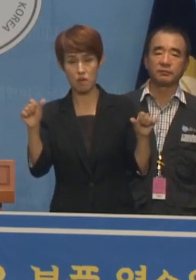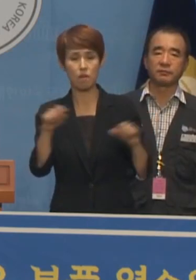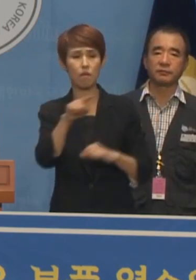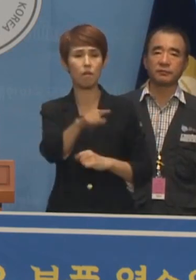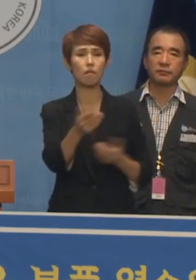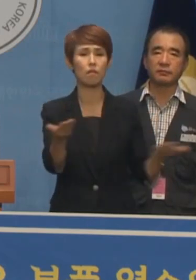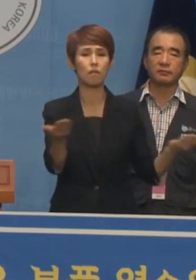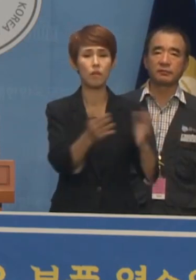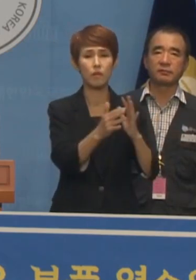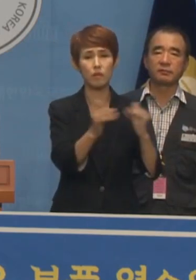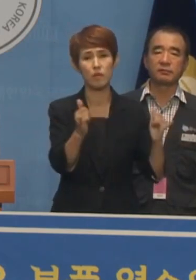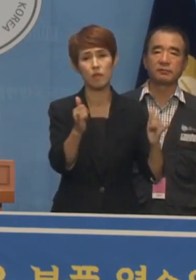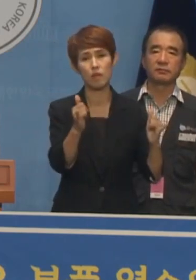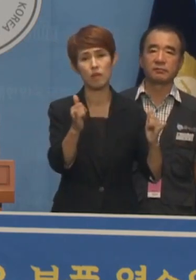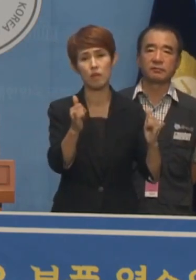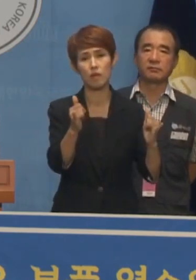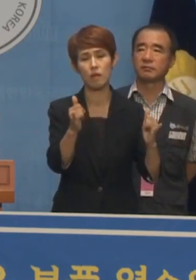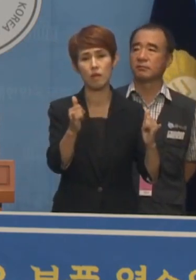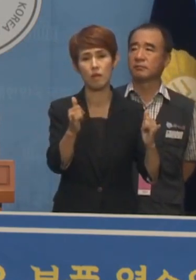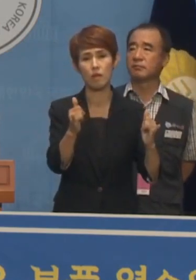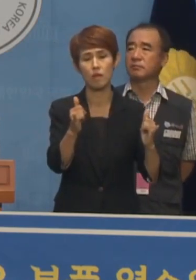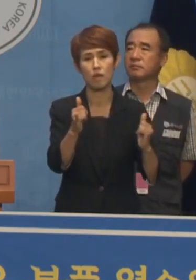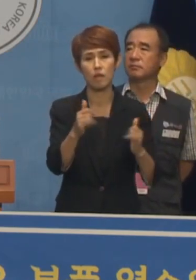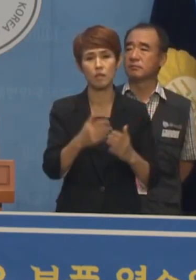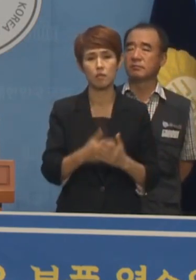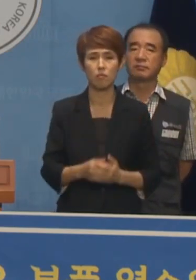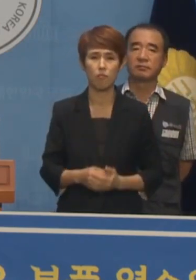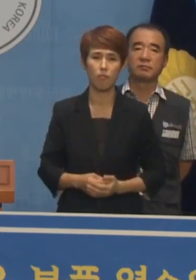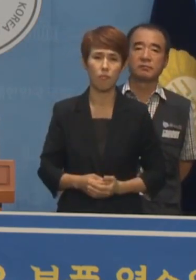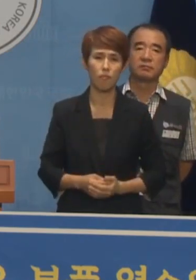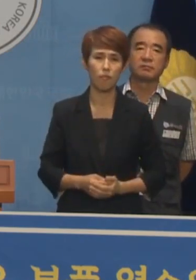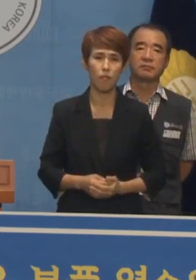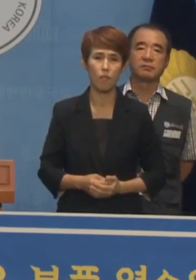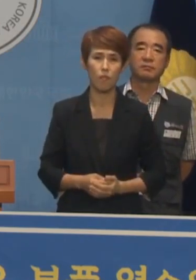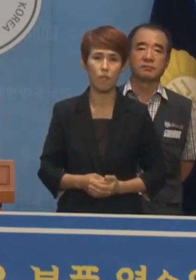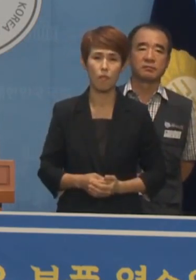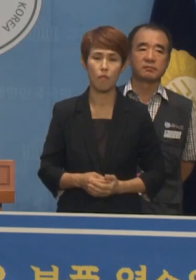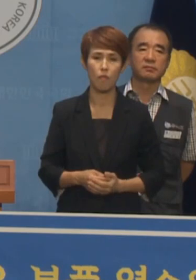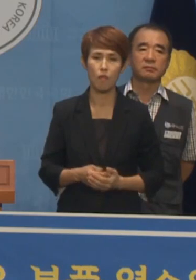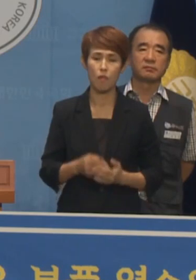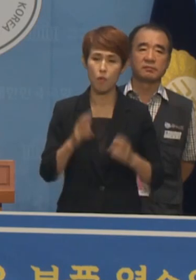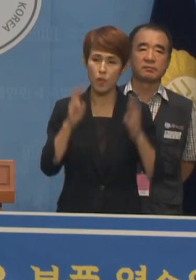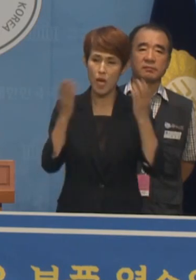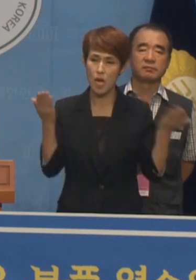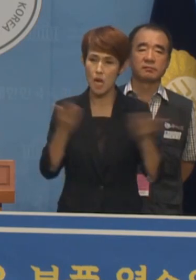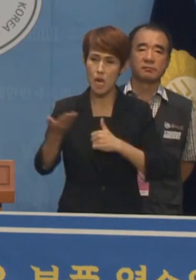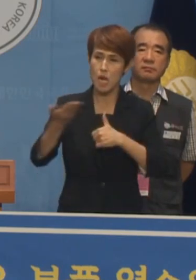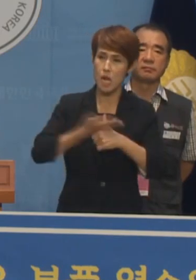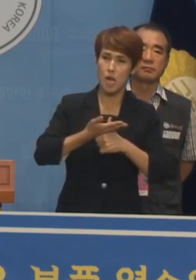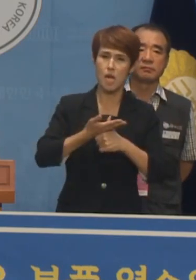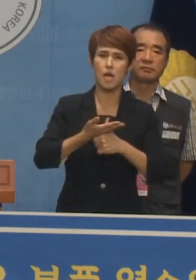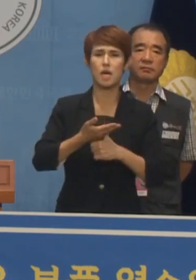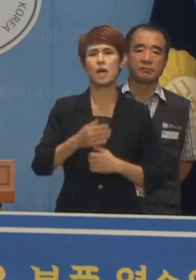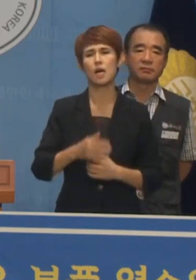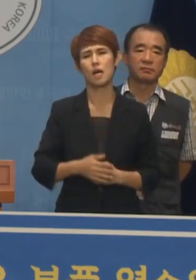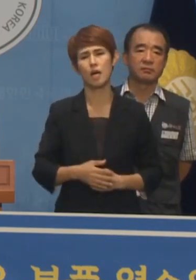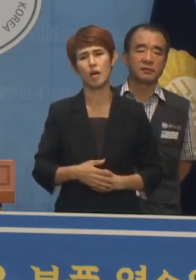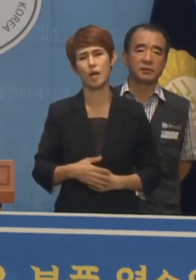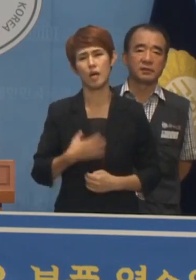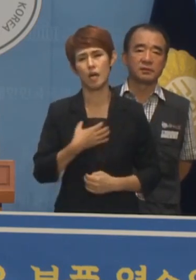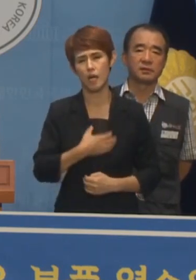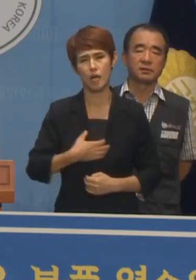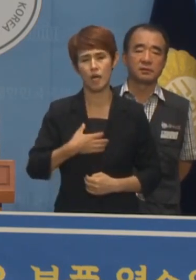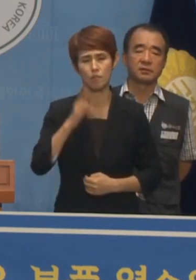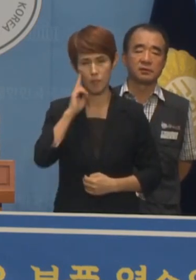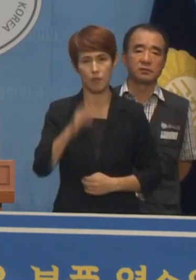안정 투쟁이라고 하는 것은 훨씬 더 눈물겨웠다는 것을 잘 알고 계실 겁니다. 언론에서 많이